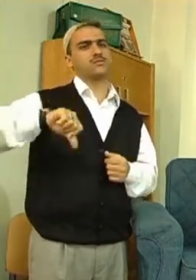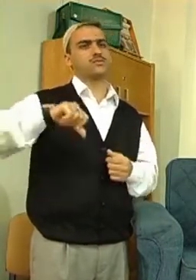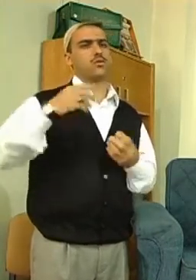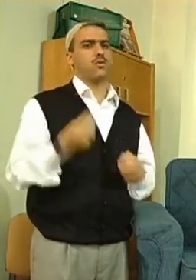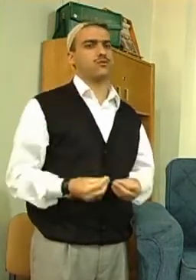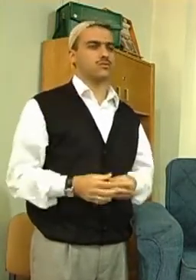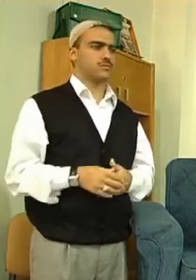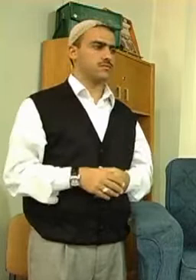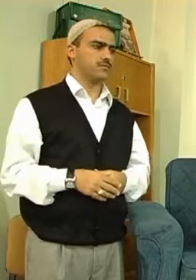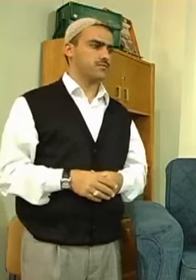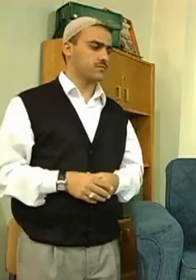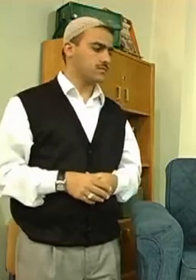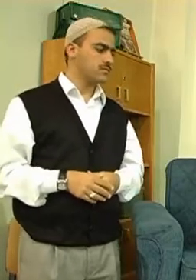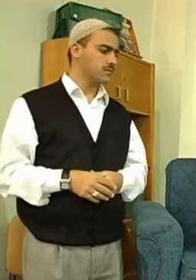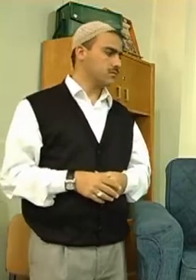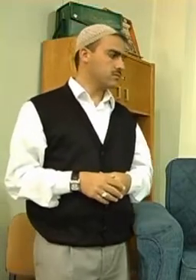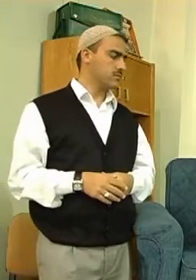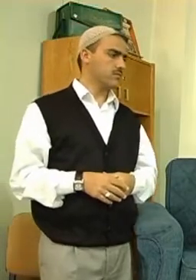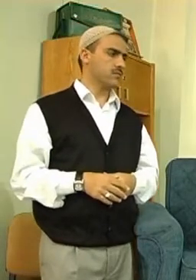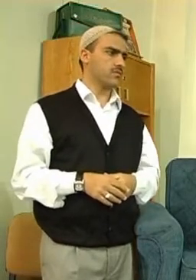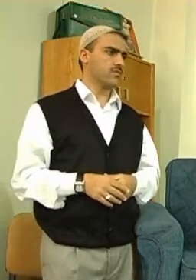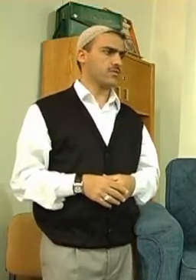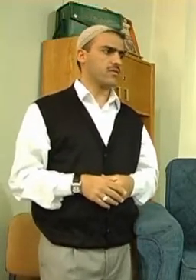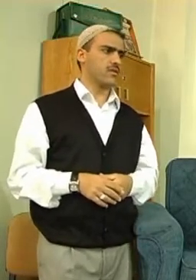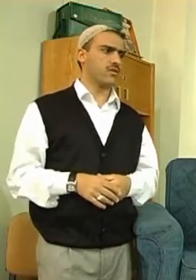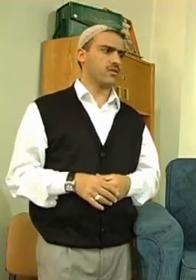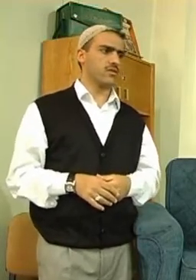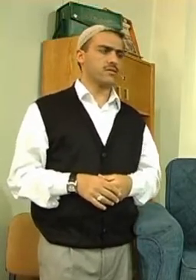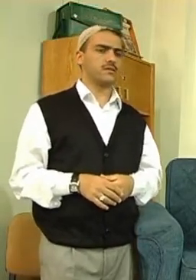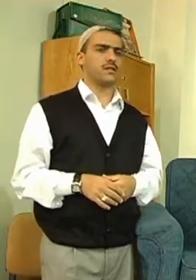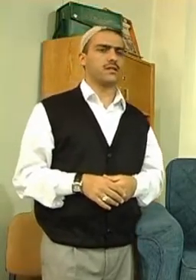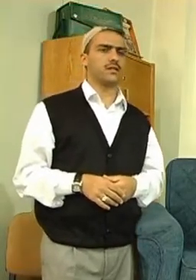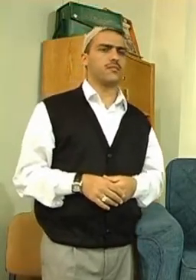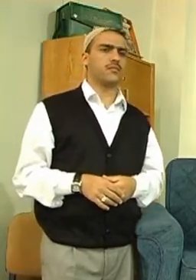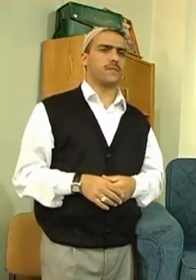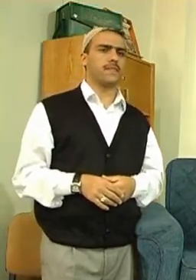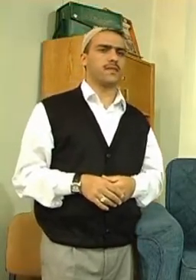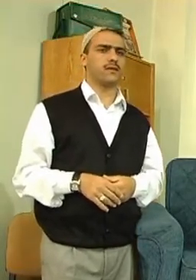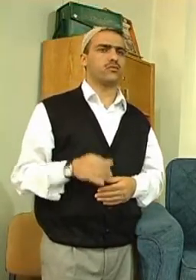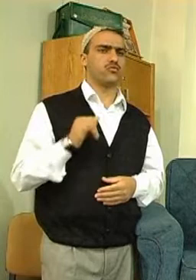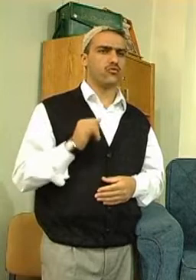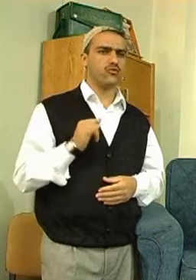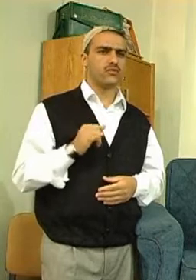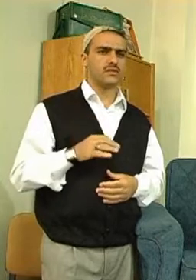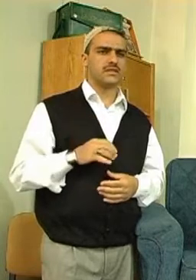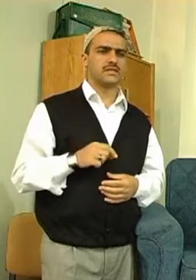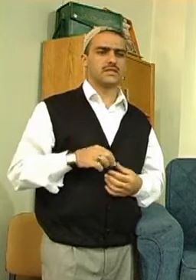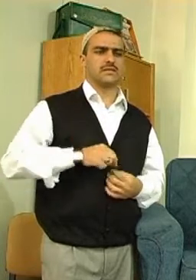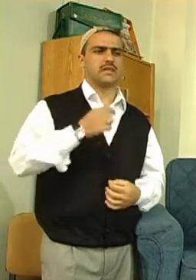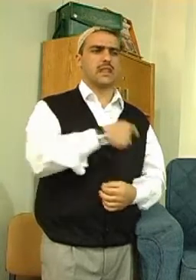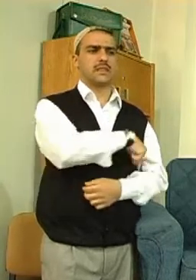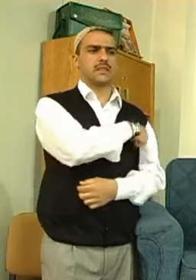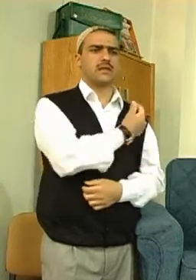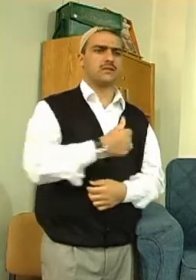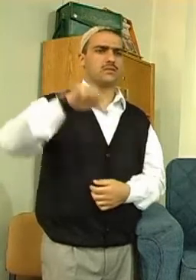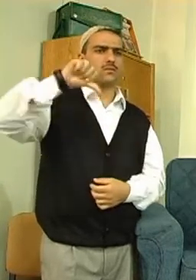Evet. Ve zulmeti küfür ile esveli safiline düşer, cehenneme ehil